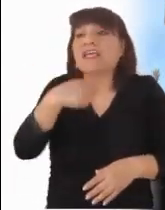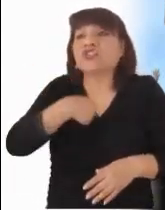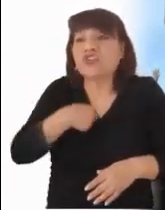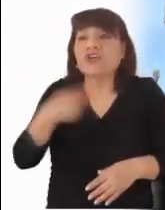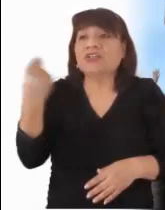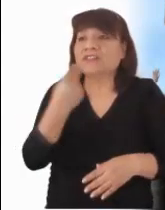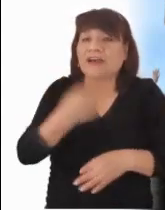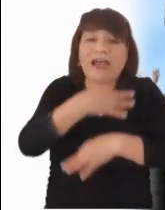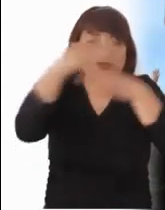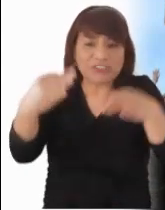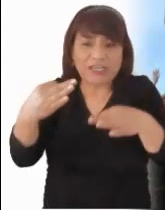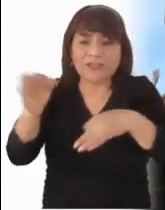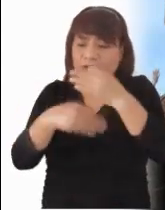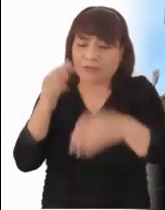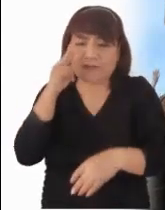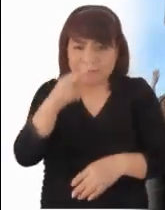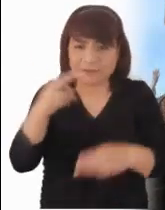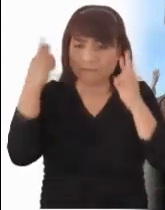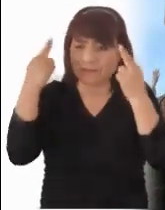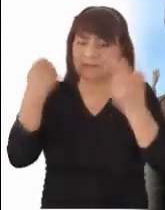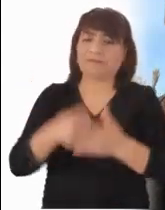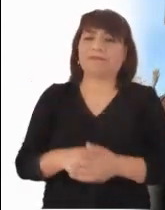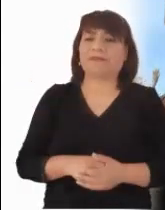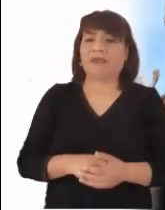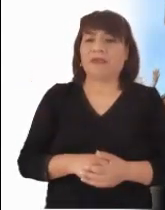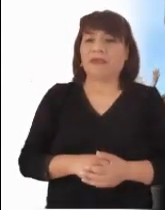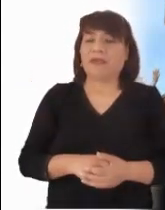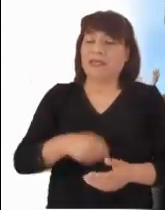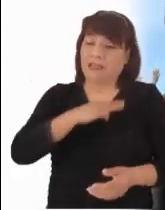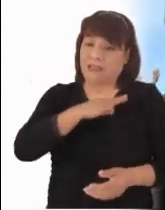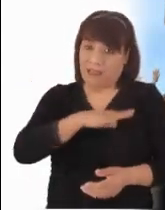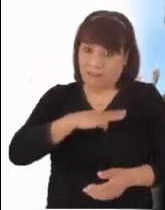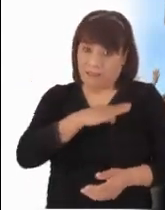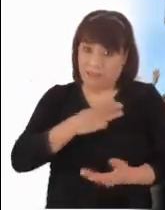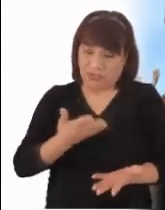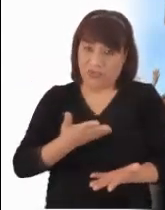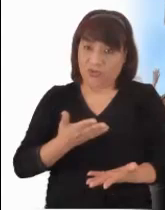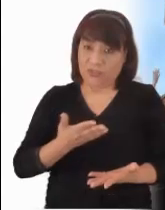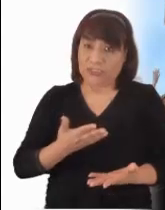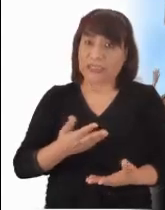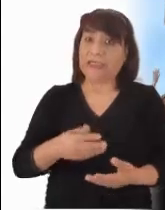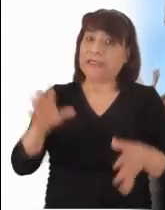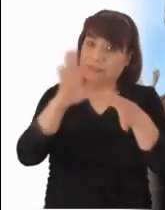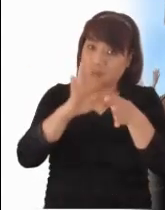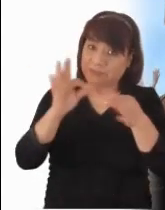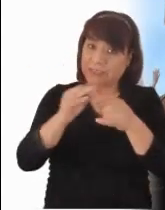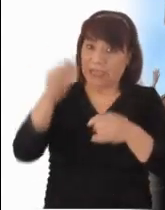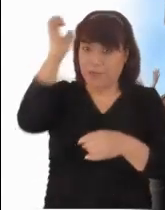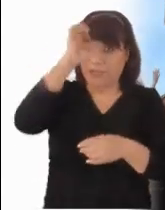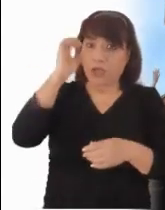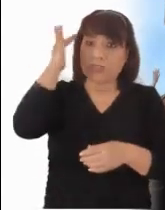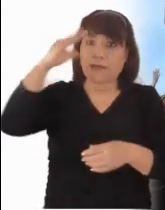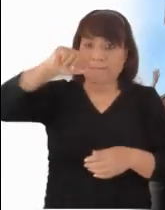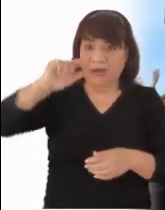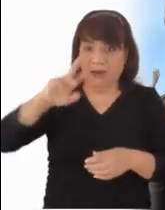que ha visto y oído. La misión con que termina el Evangelio de San Marcos es muy